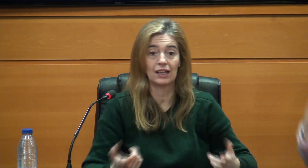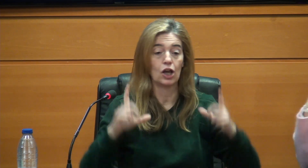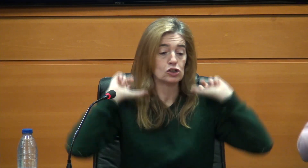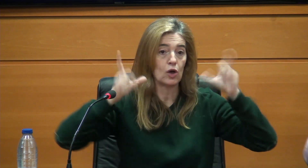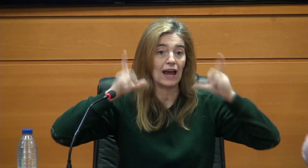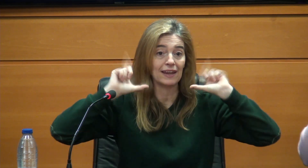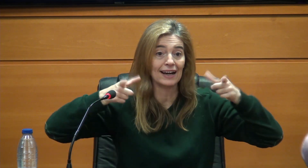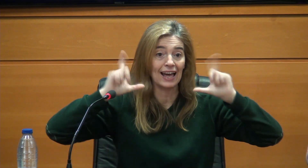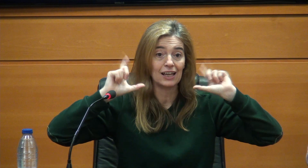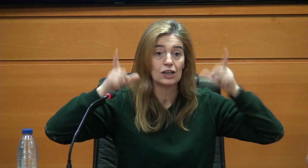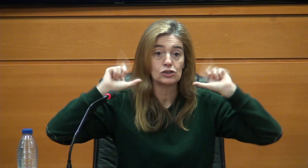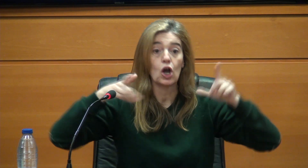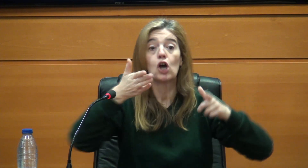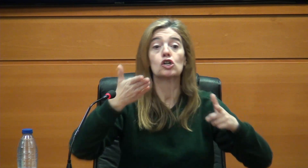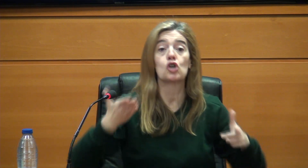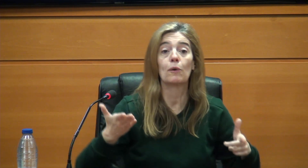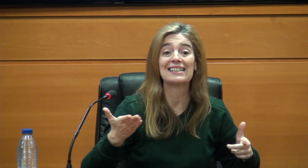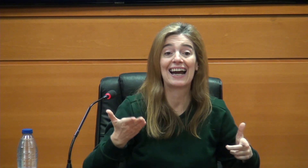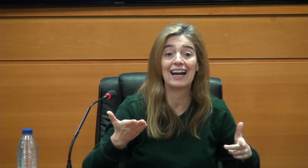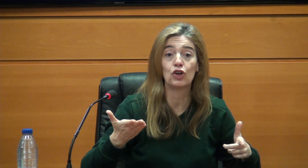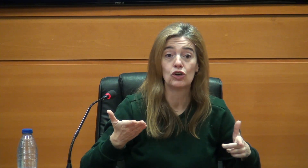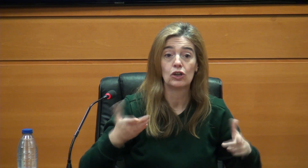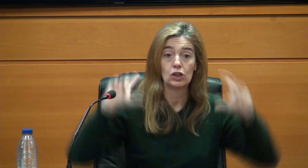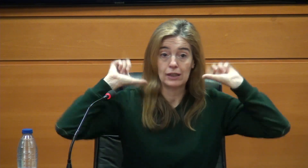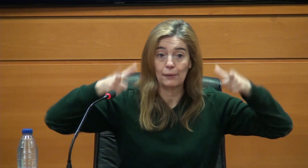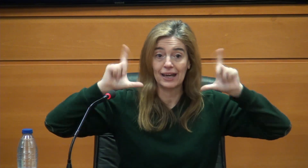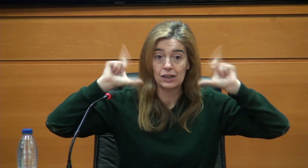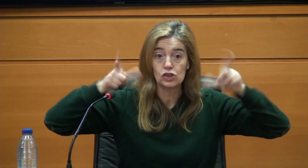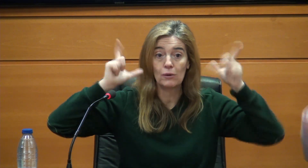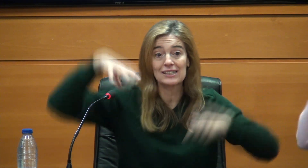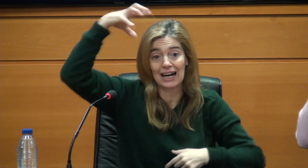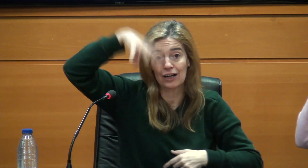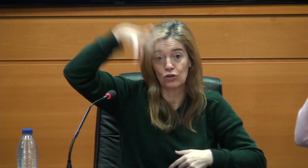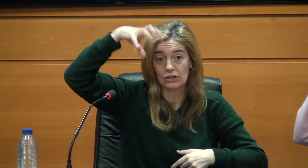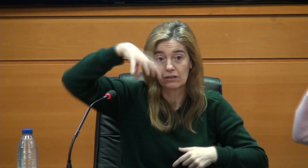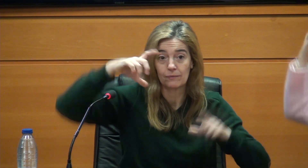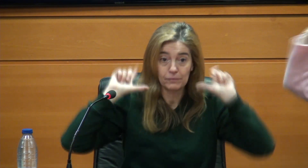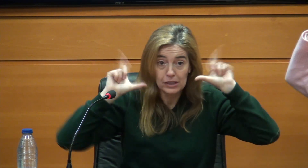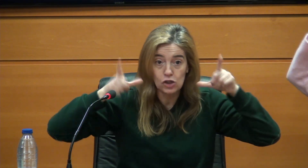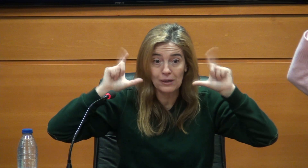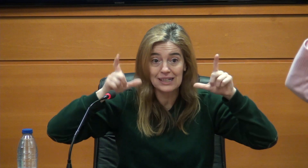de deportes o sudadera el chubasquero también chubasquero